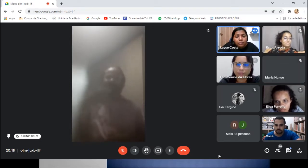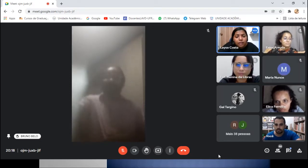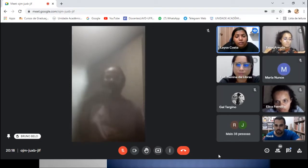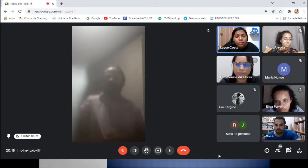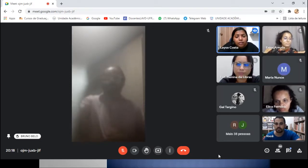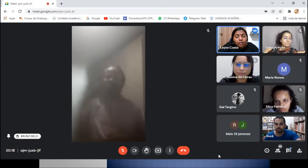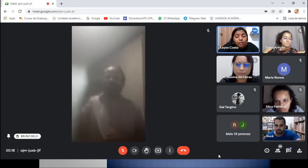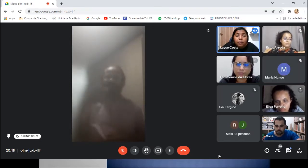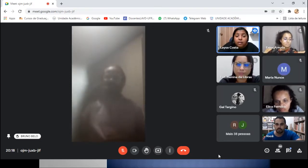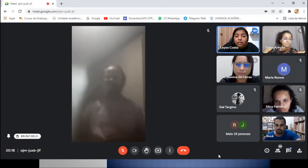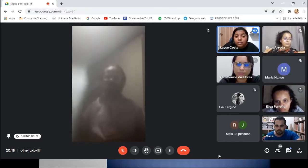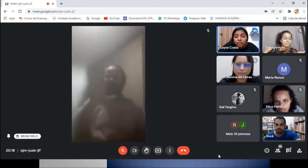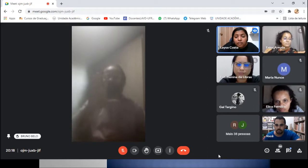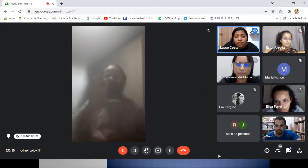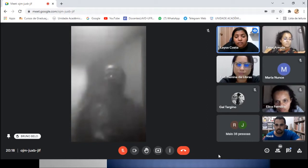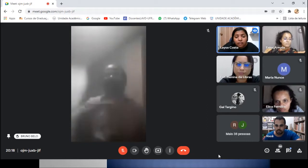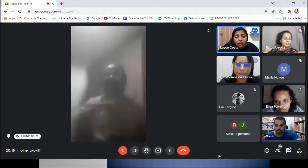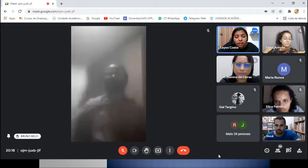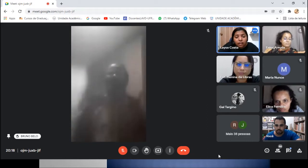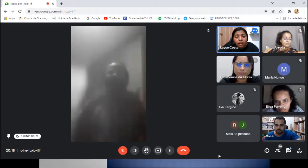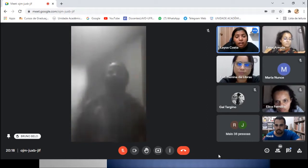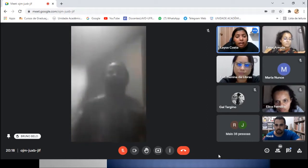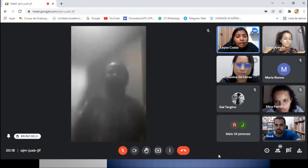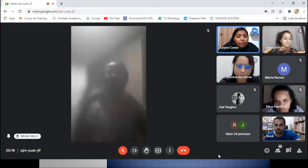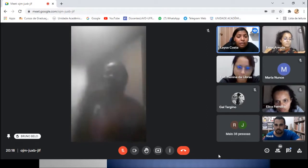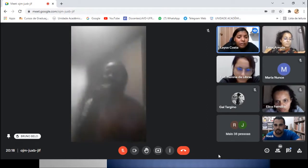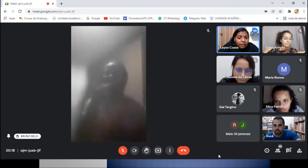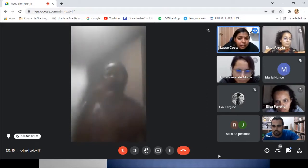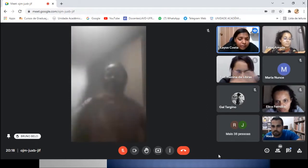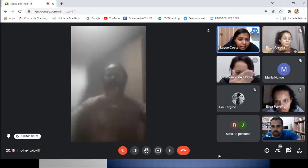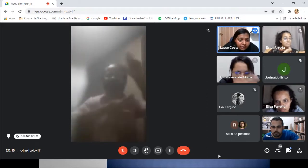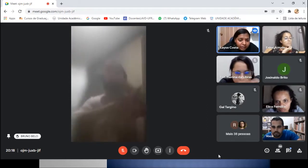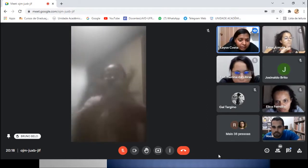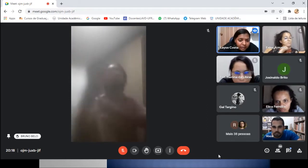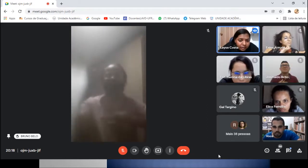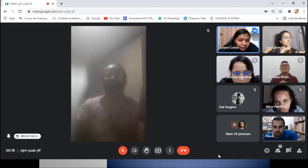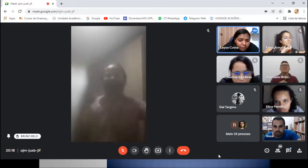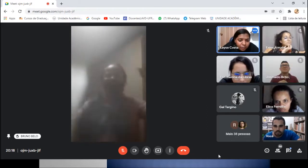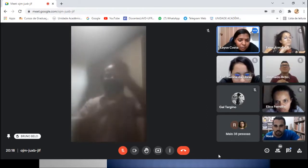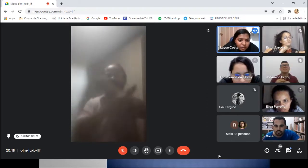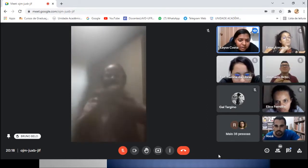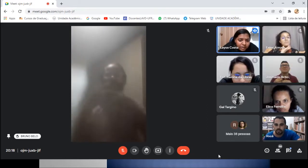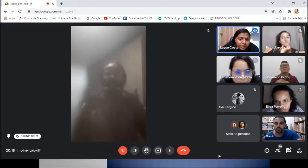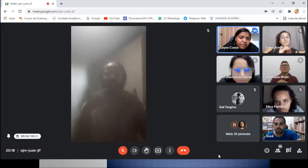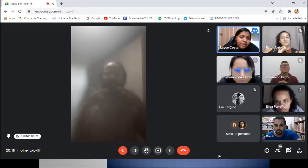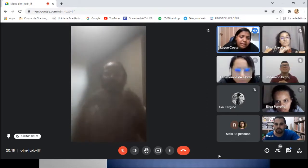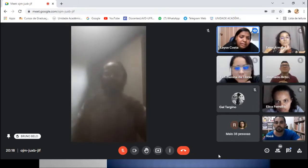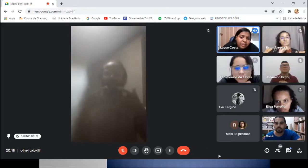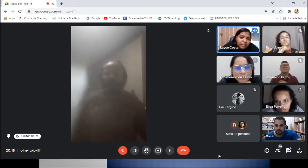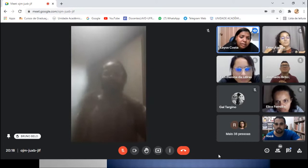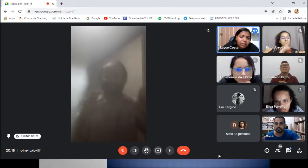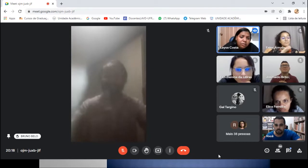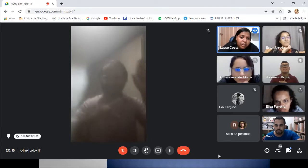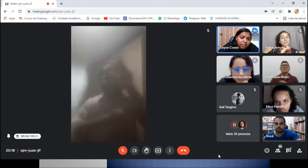branco, São Paulo, eles usam assim. Aí eu queria entender, assim, como seria essa variação